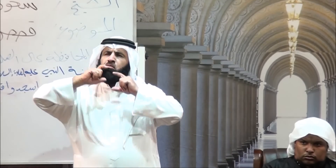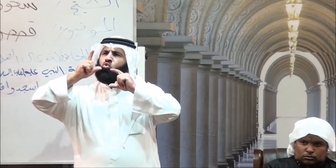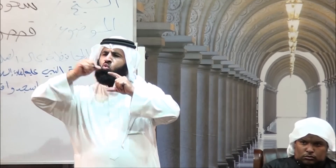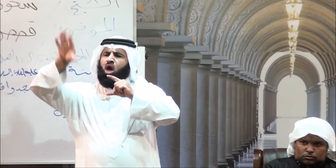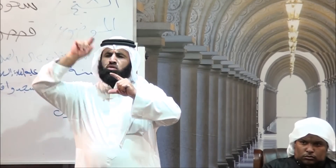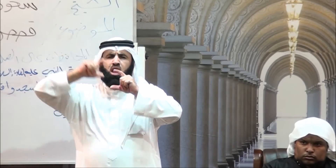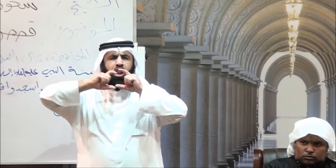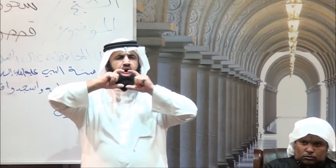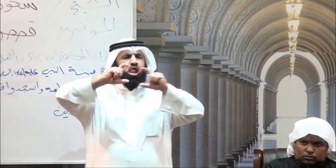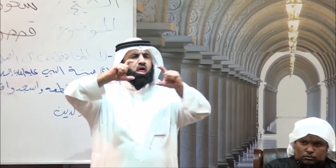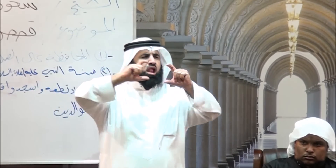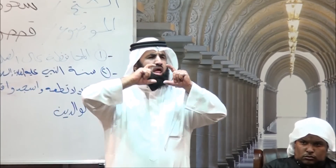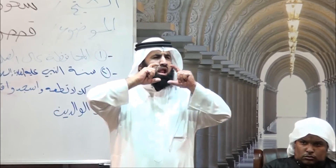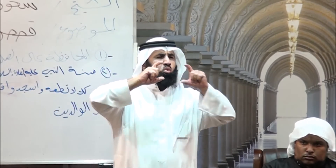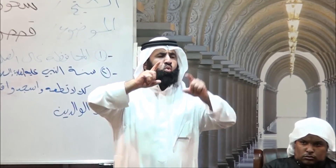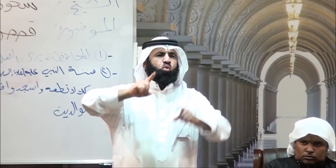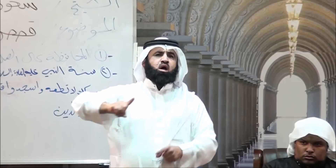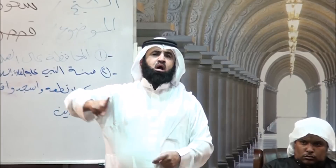أن الله